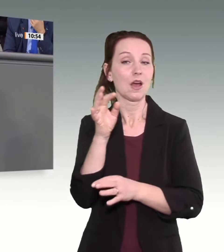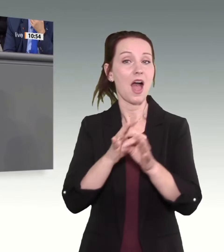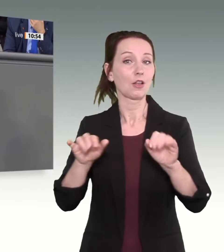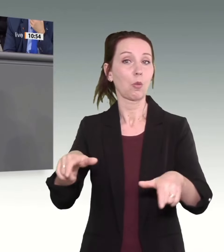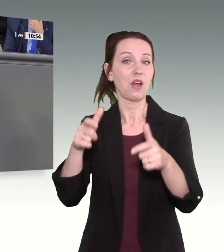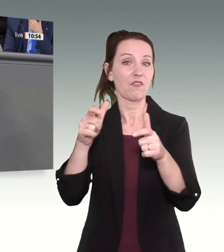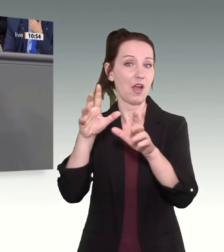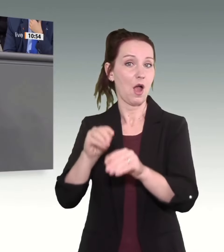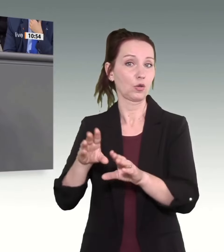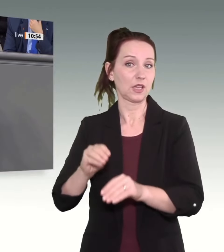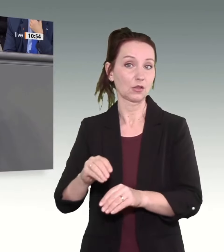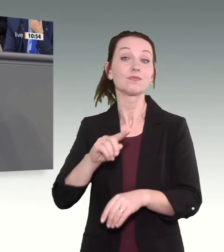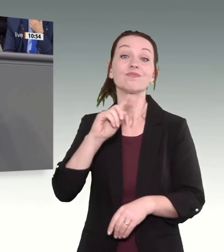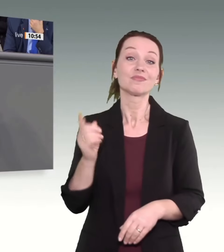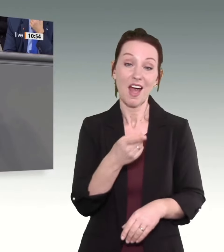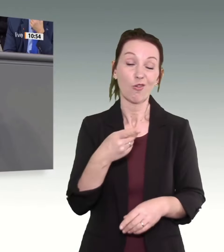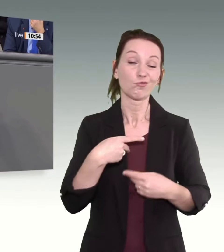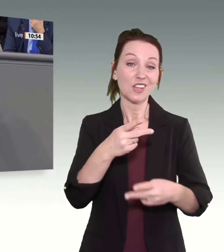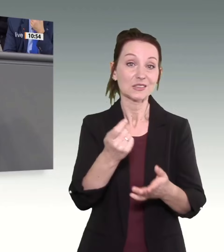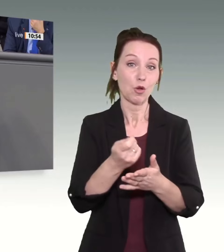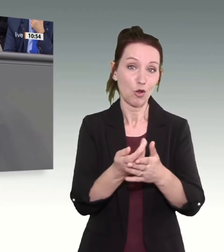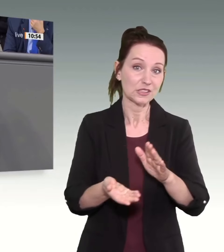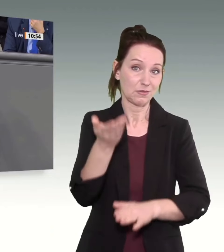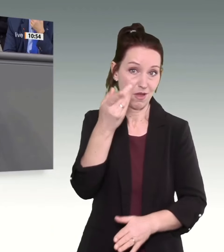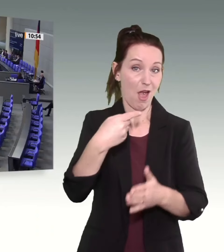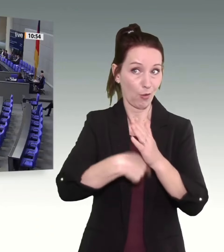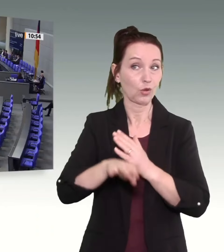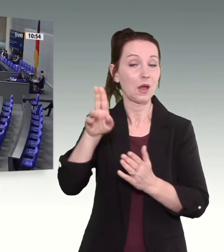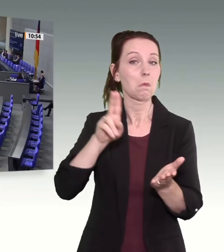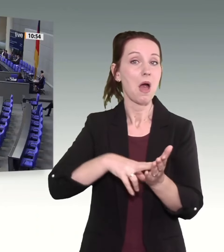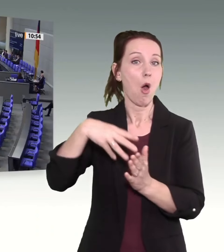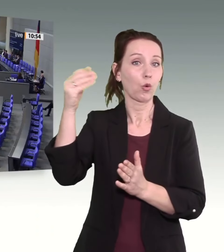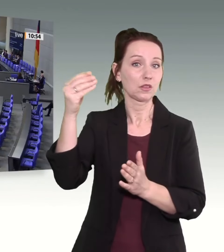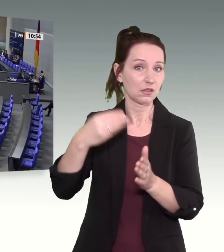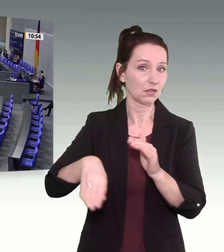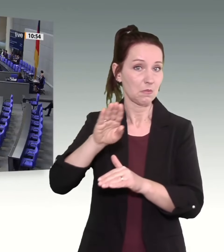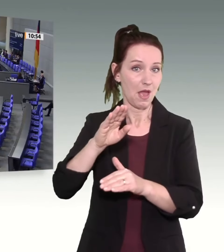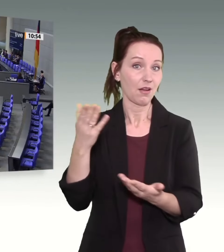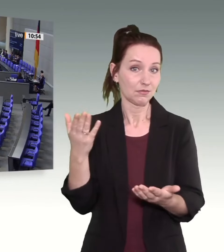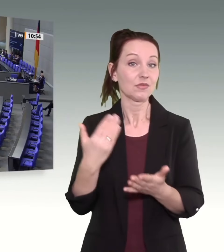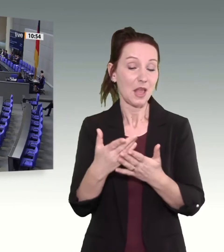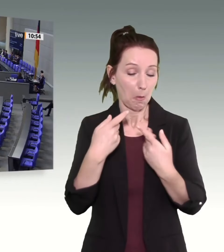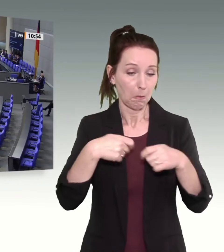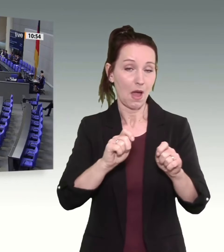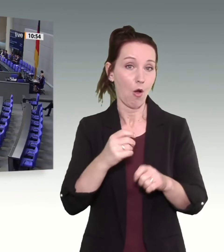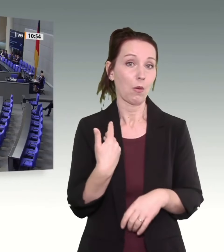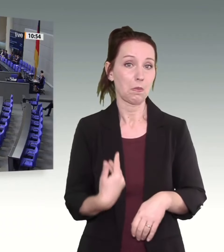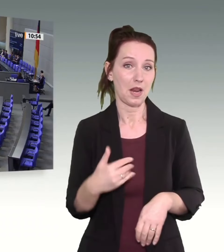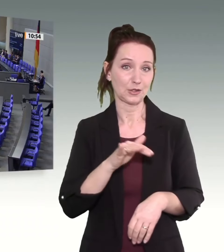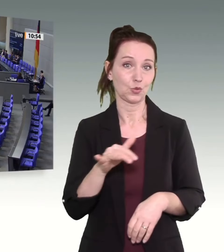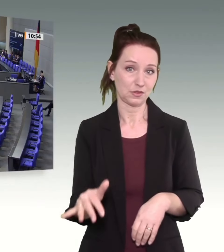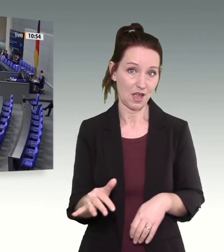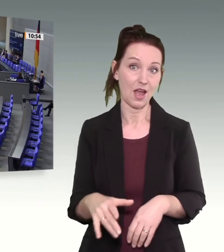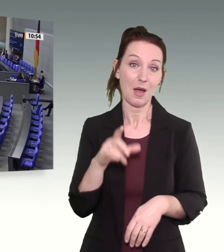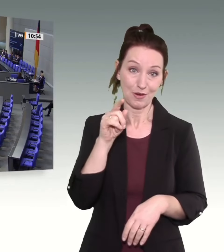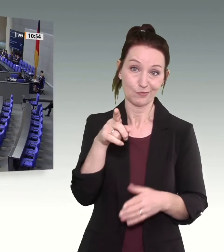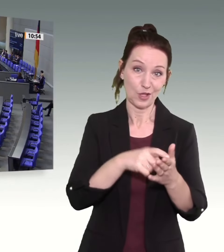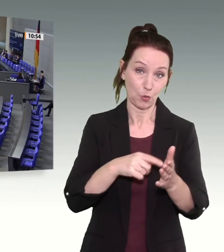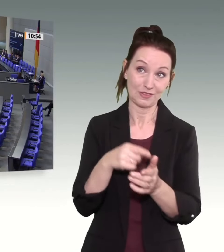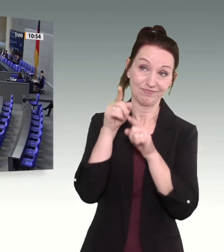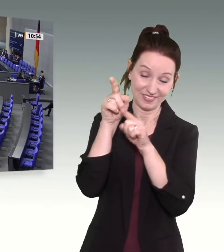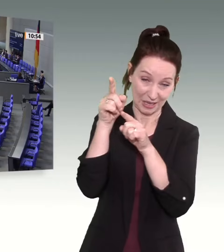was natürlich auch den Bau zu belasten, fügt, meine Damen und Herren. Das sind Ursachen, die Sie verursacht haben. Das können Sie als Regierung und